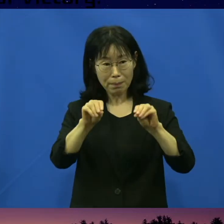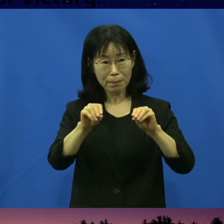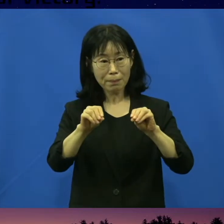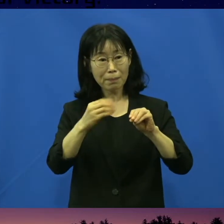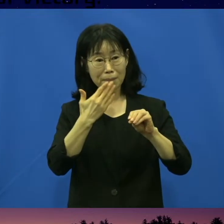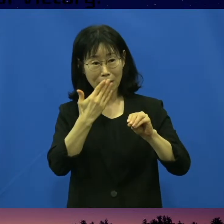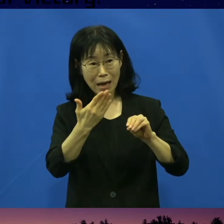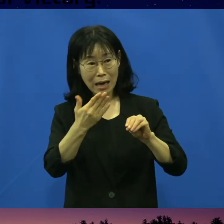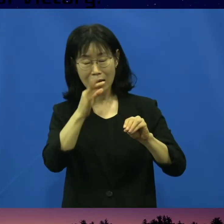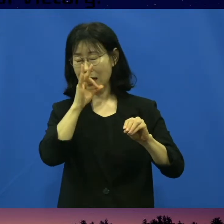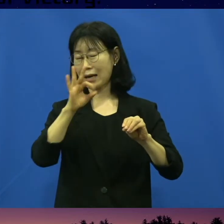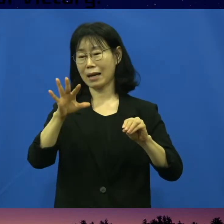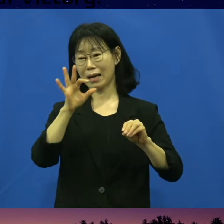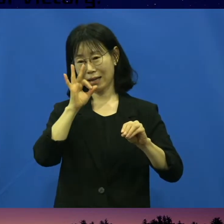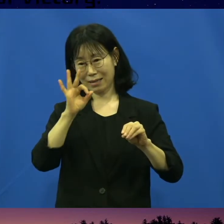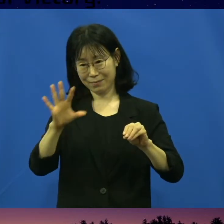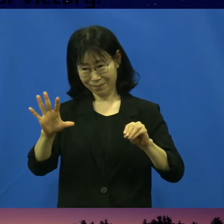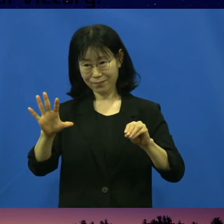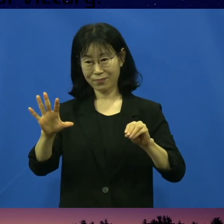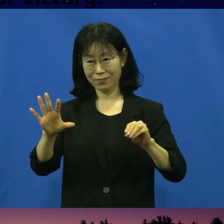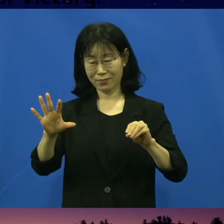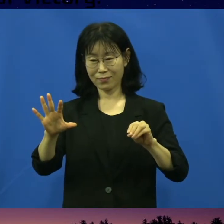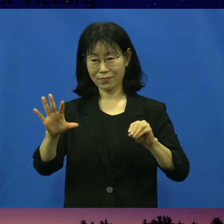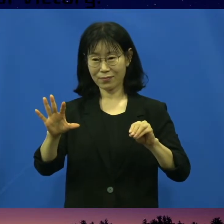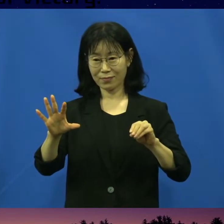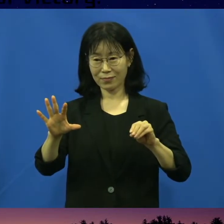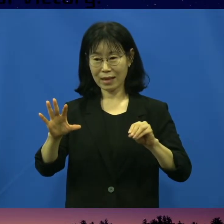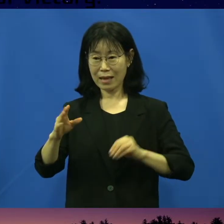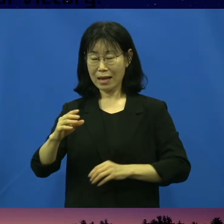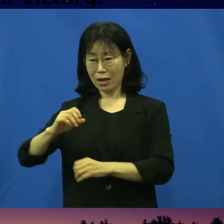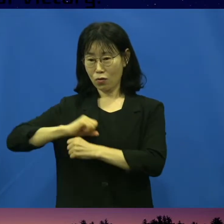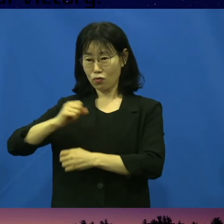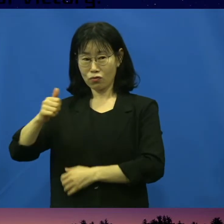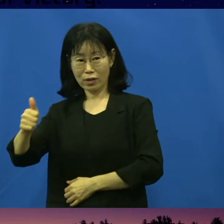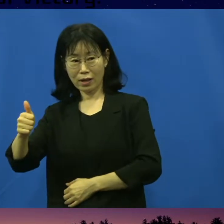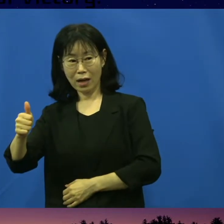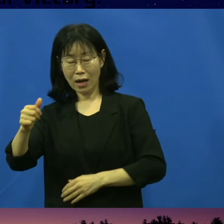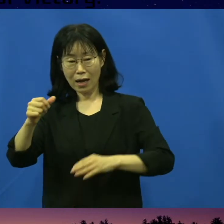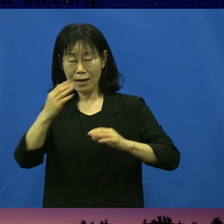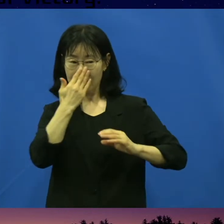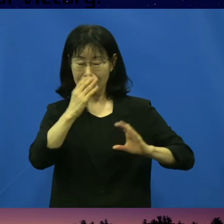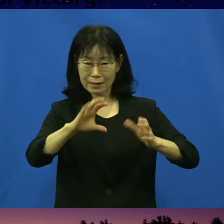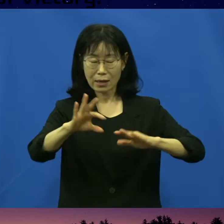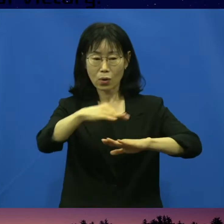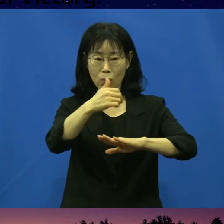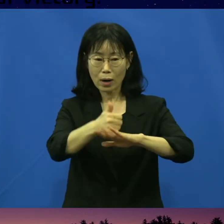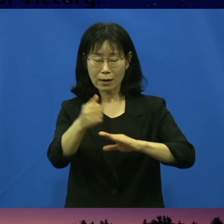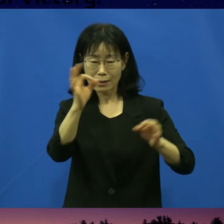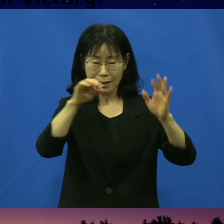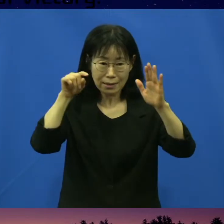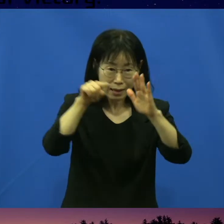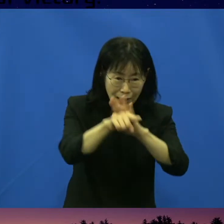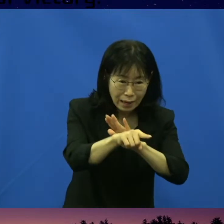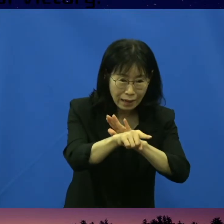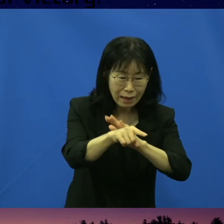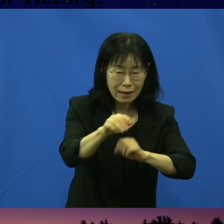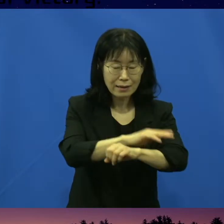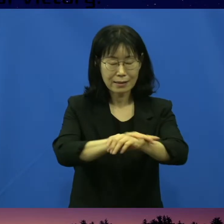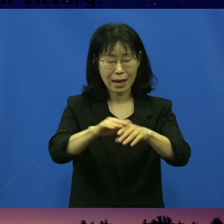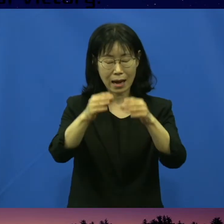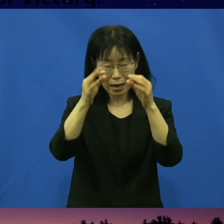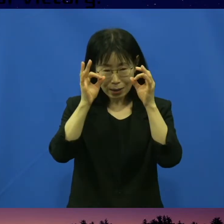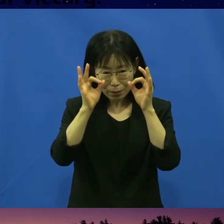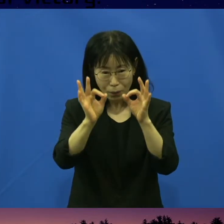살려요. 그러니까 이 왕을 찾아갔다는 말은 뭘 보여주나? 지금까지 그가 살아온 방식을 얘기해줘요.